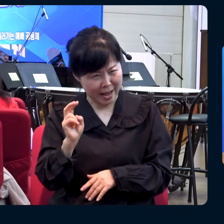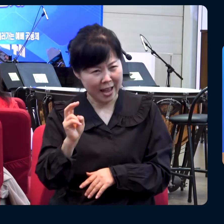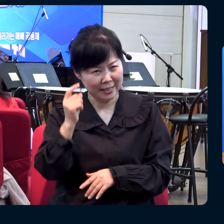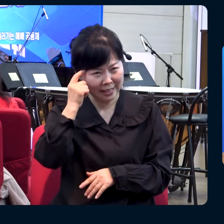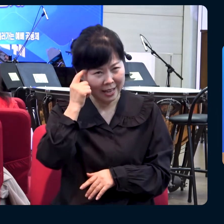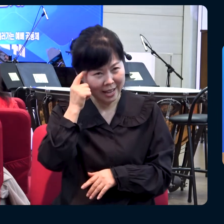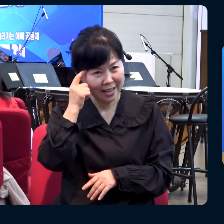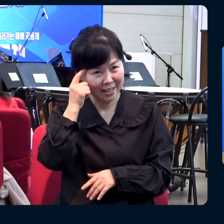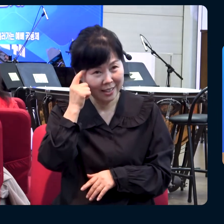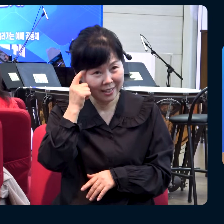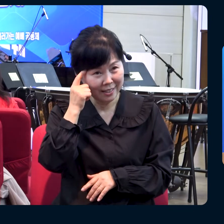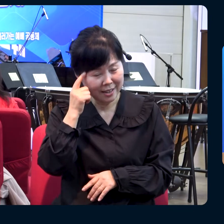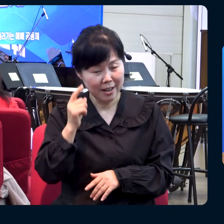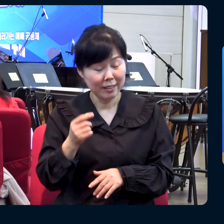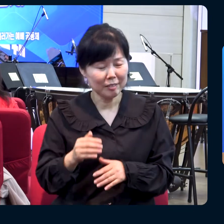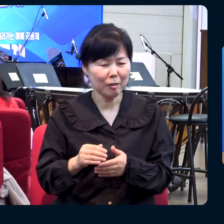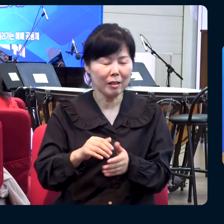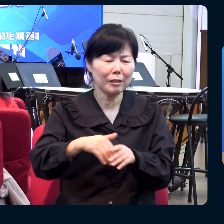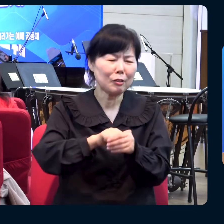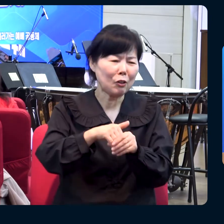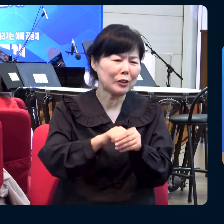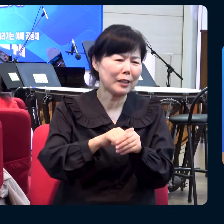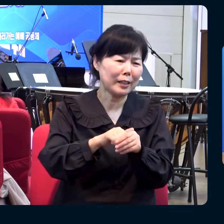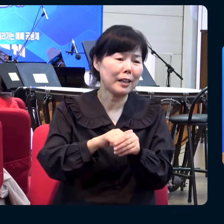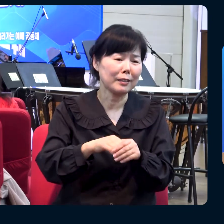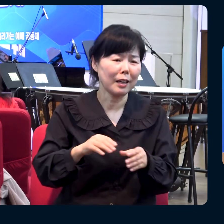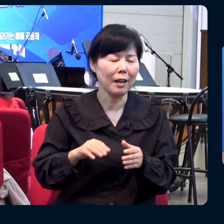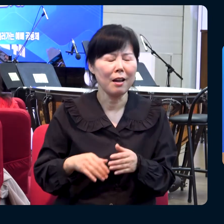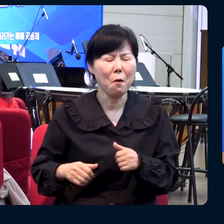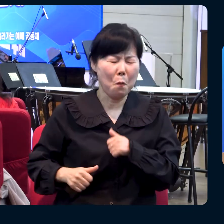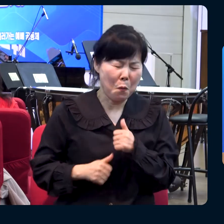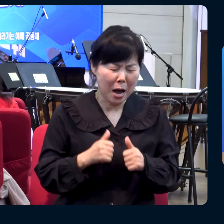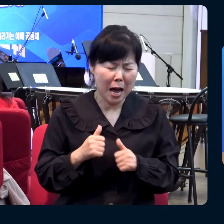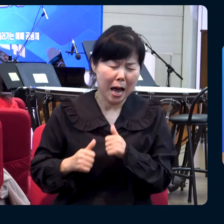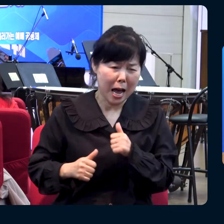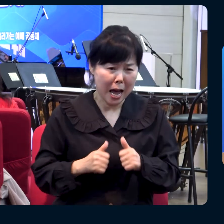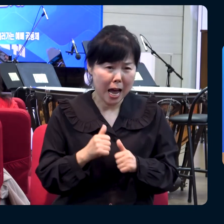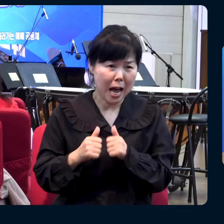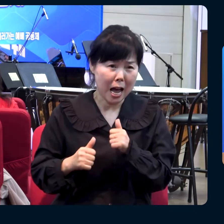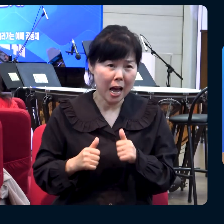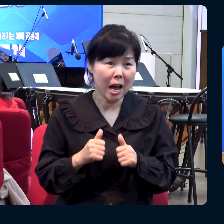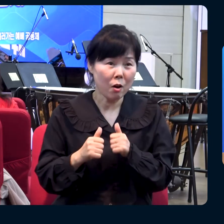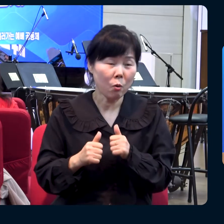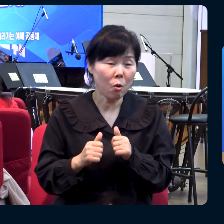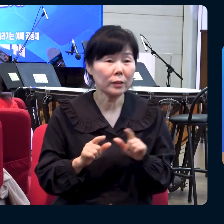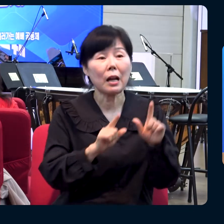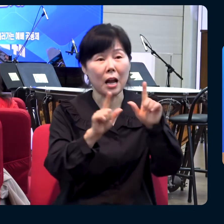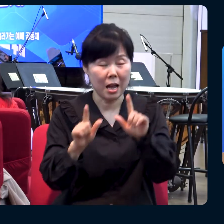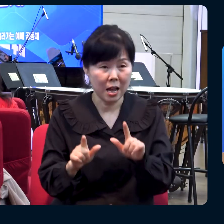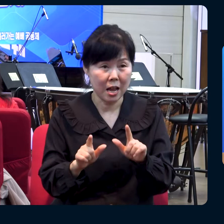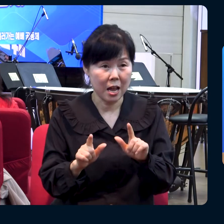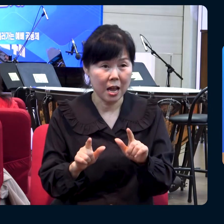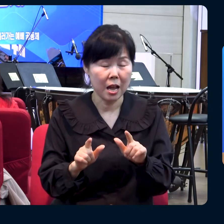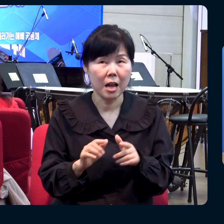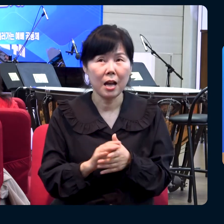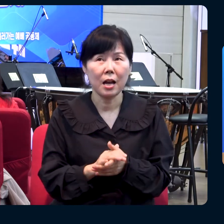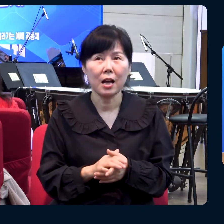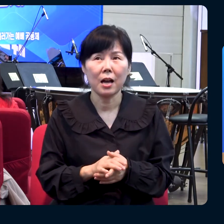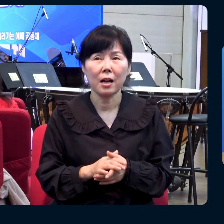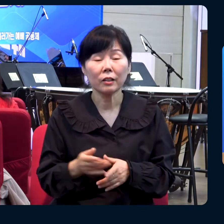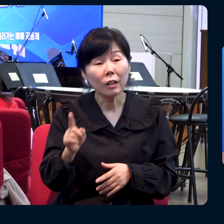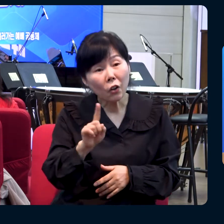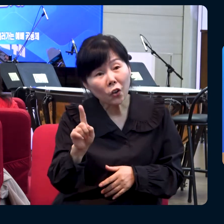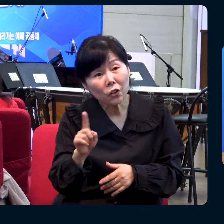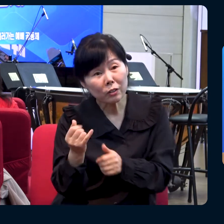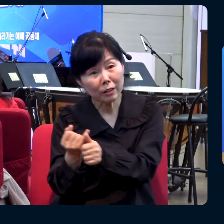고생한다고 늘 화를 내면서 이 설거지를 해요. 이런 가정주부가 있는가 하면 어떤 가정주부는